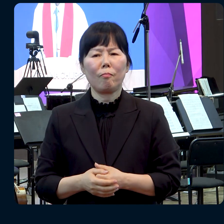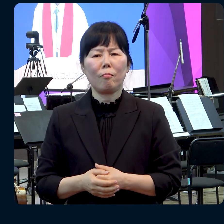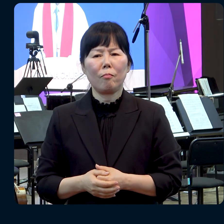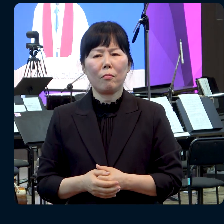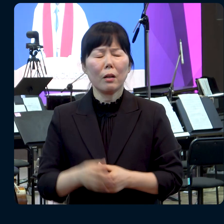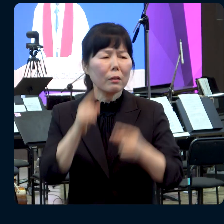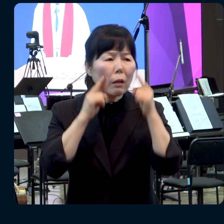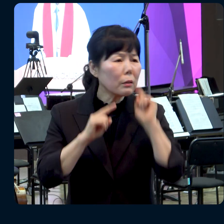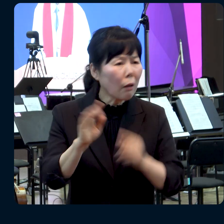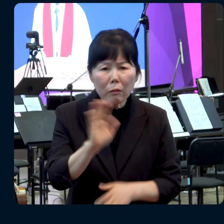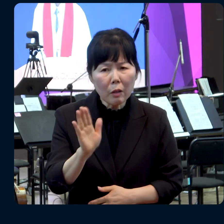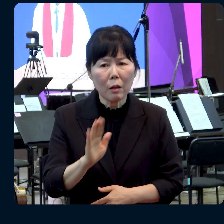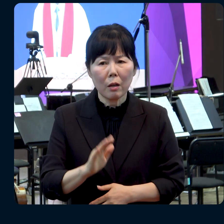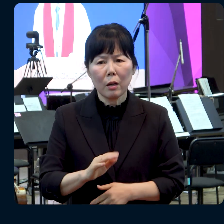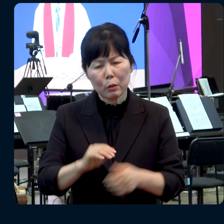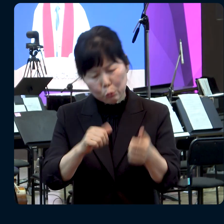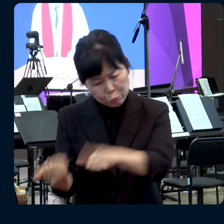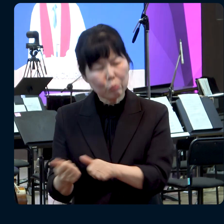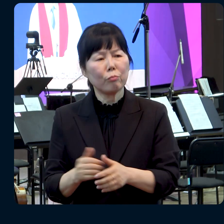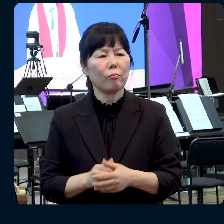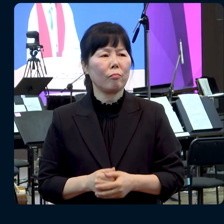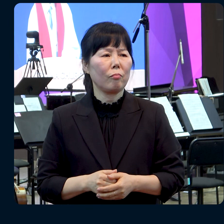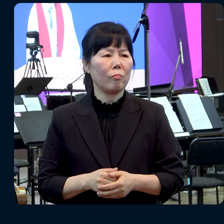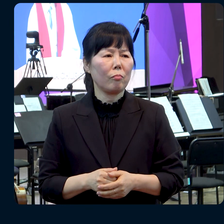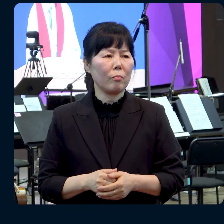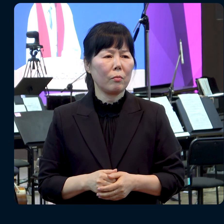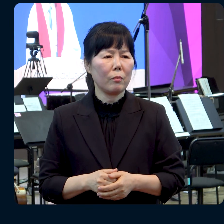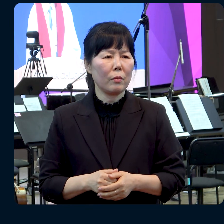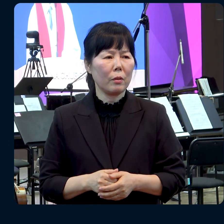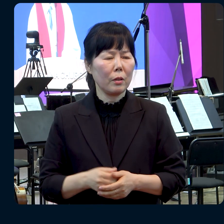다친 게 아니고요, 죽었다고요.